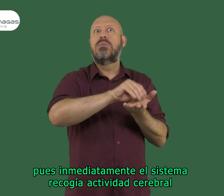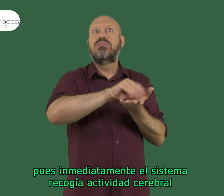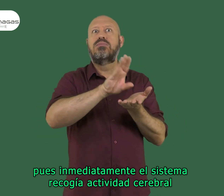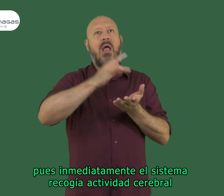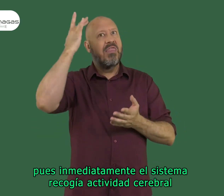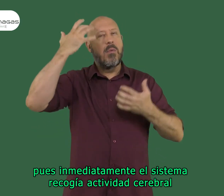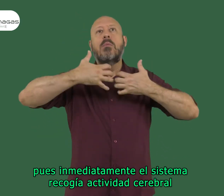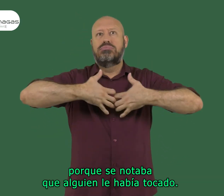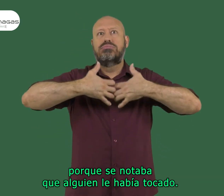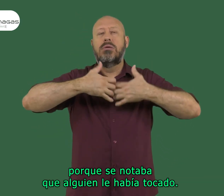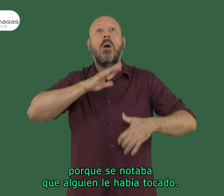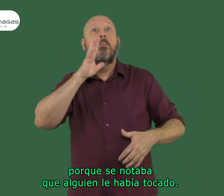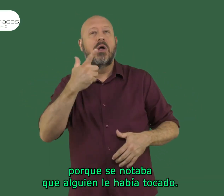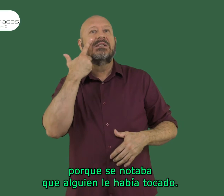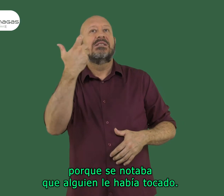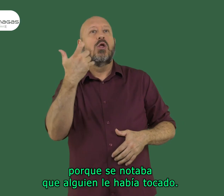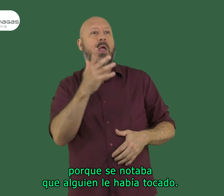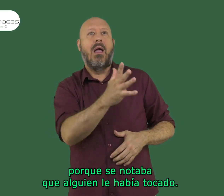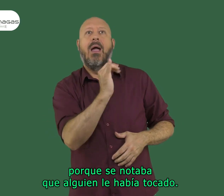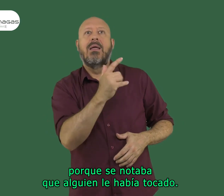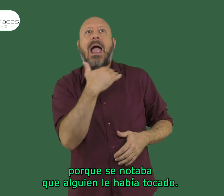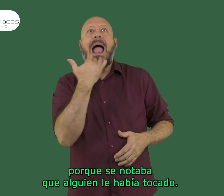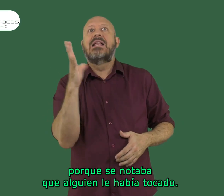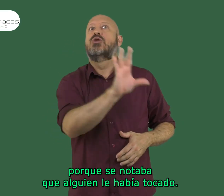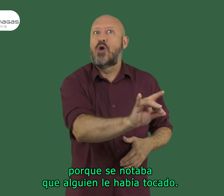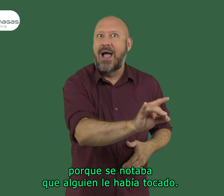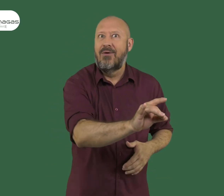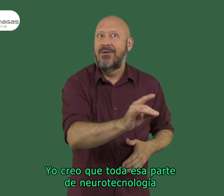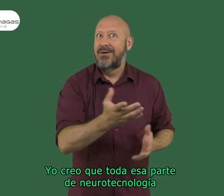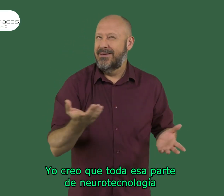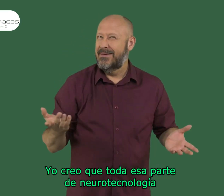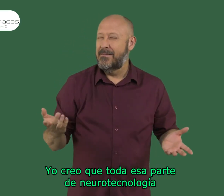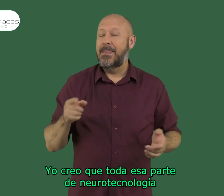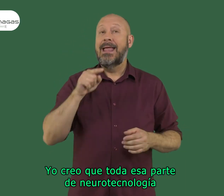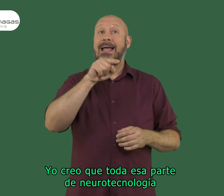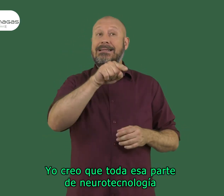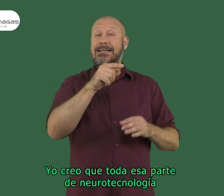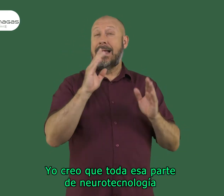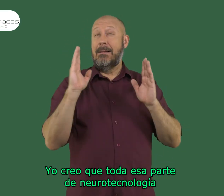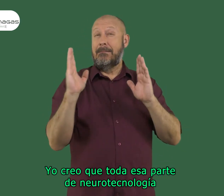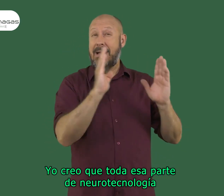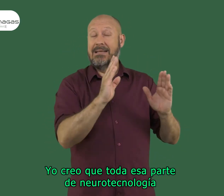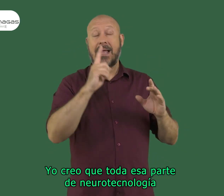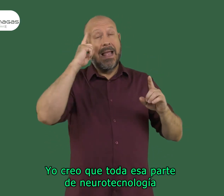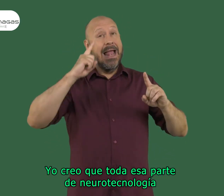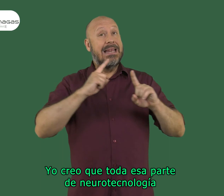recogía actividad cerebral porque se notaba que alguien le había tocado. Entonces yo creo que toda esa parte